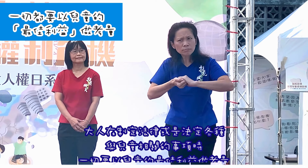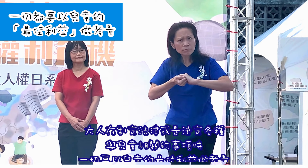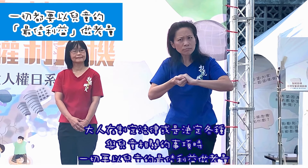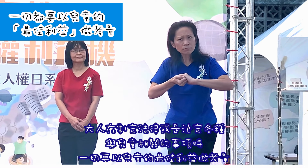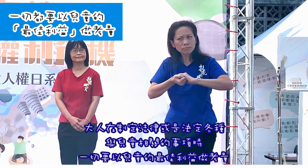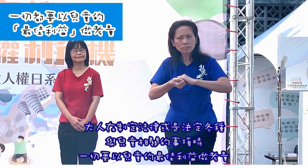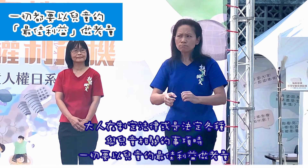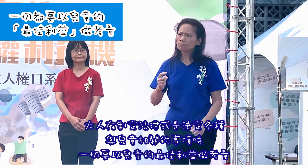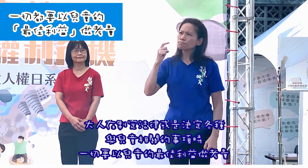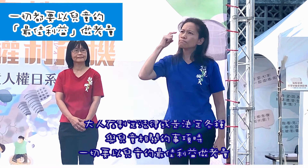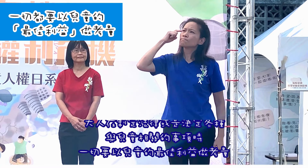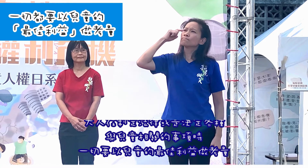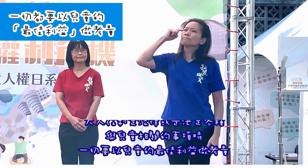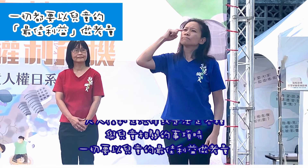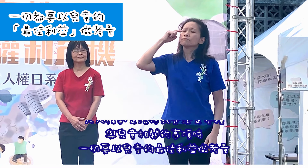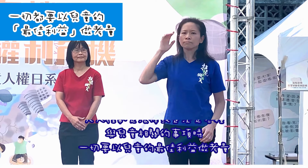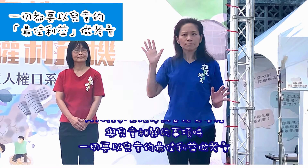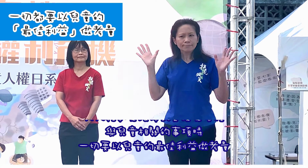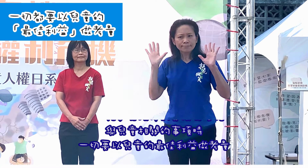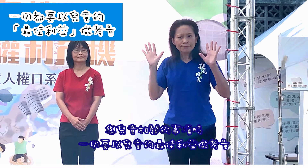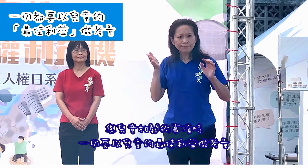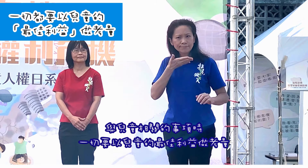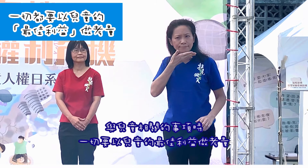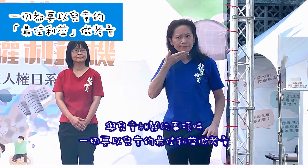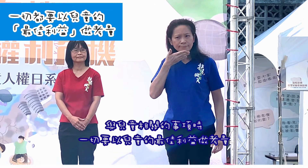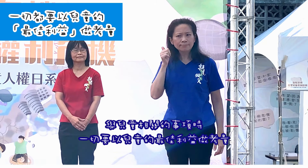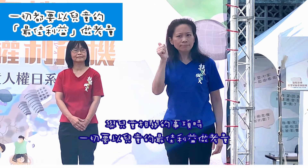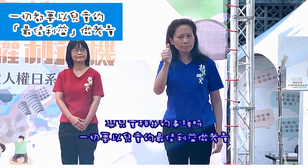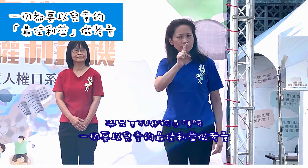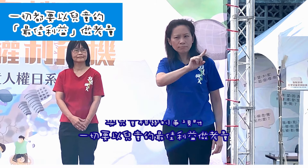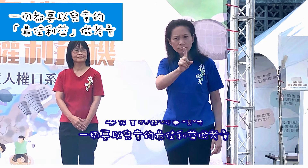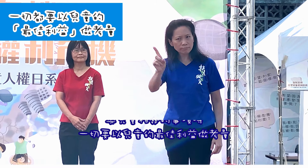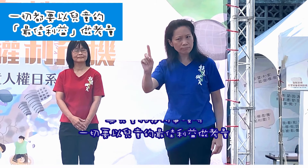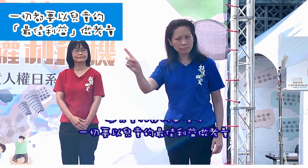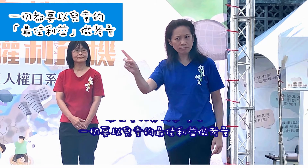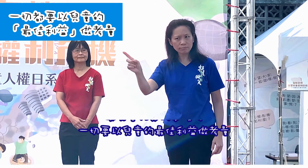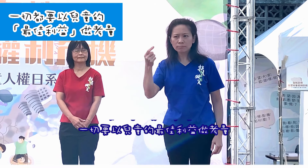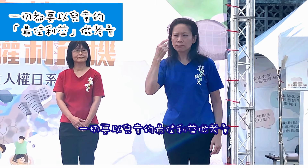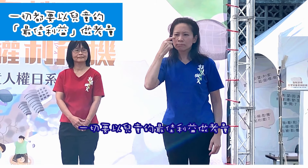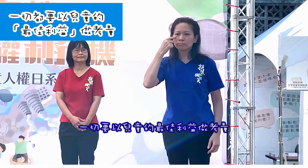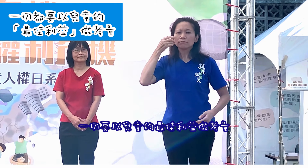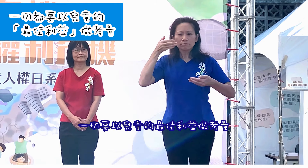时，一切都要以儿童的最佳利益做考量。